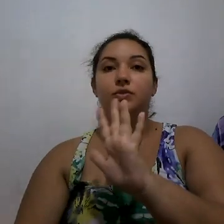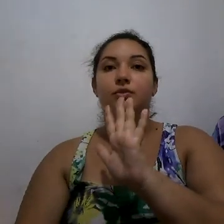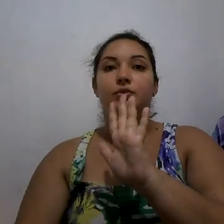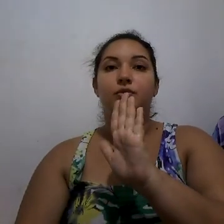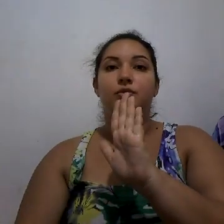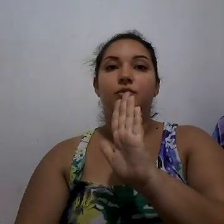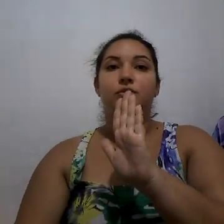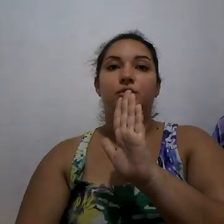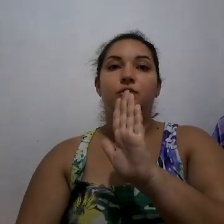Já que